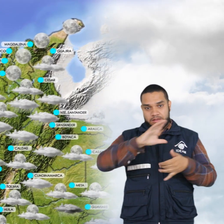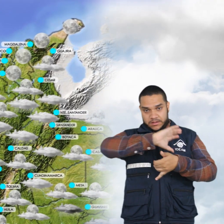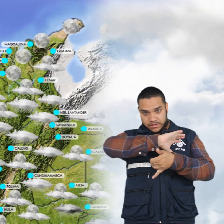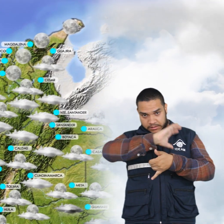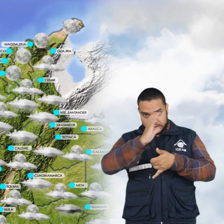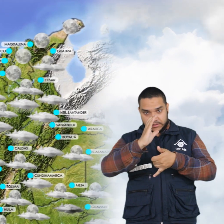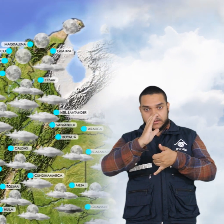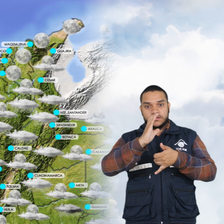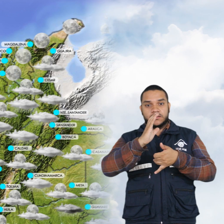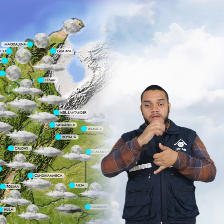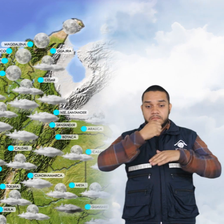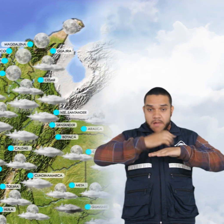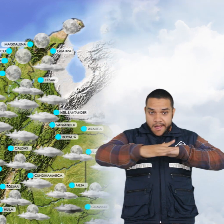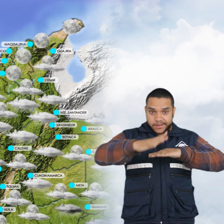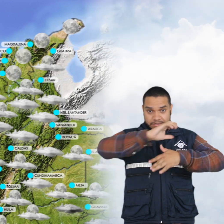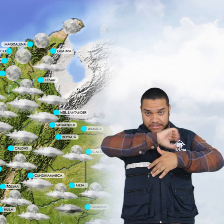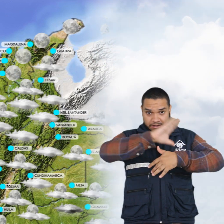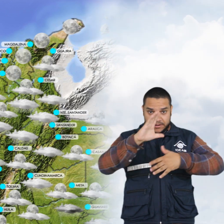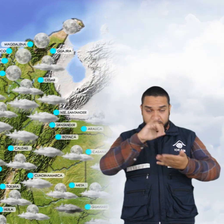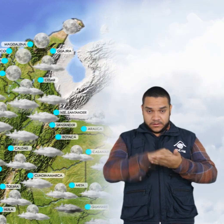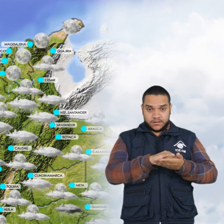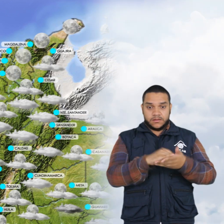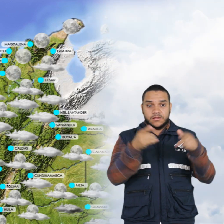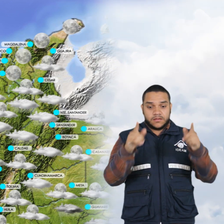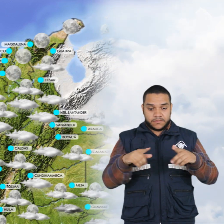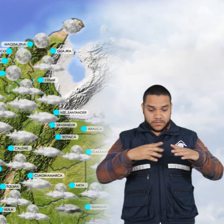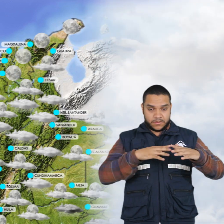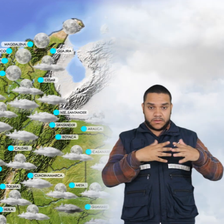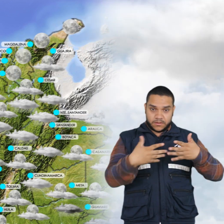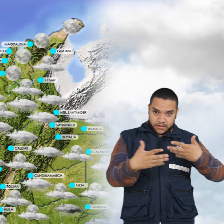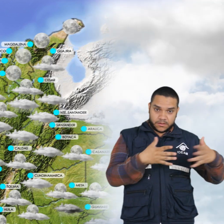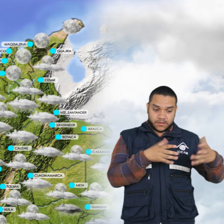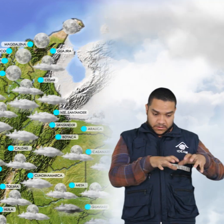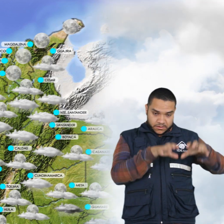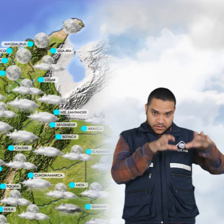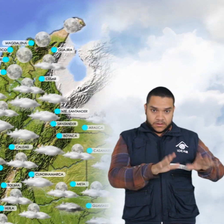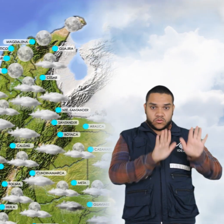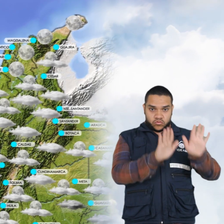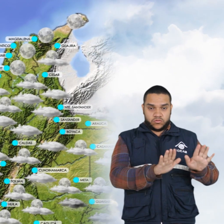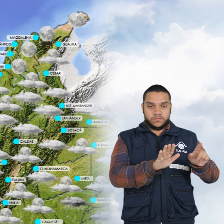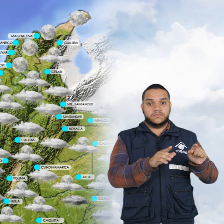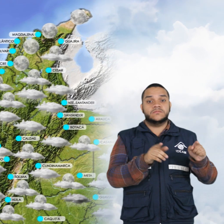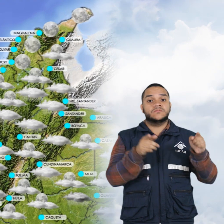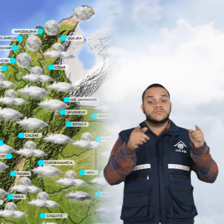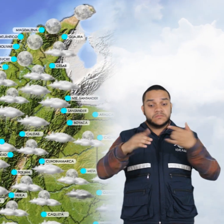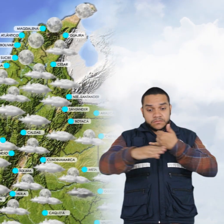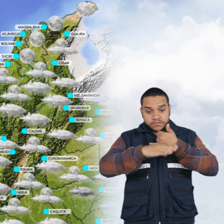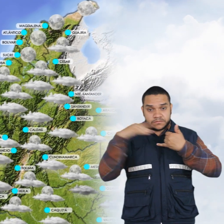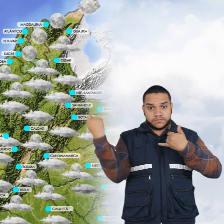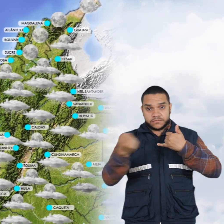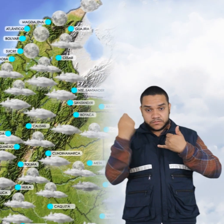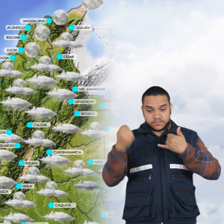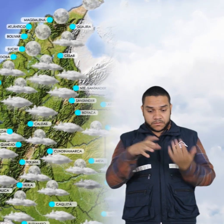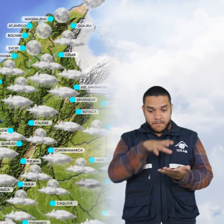Caribe, el Mar Caribe Nacional y varias áreas del archipiélago de San Andrés y Providencia. Los Llanos y gran parte del centro